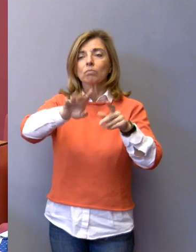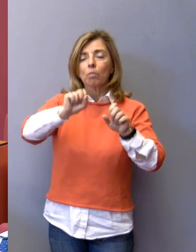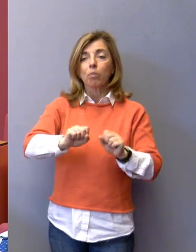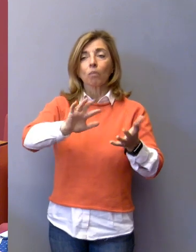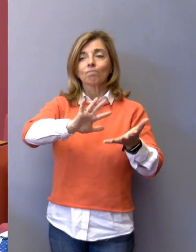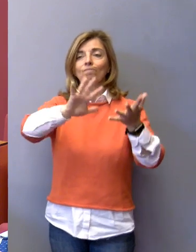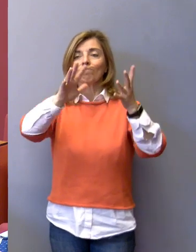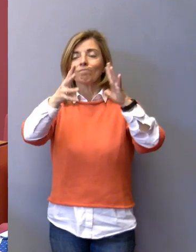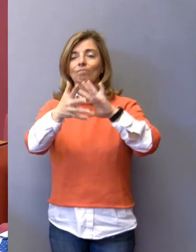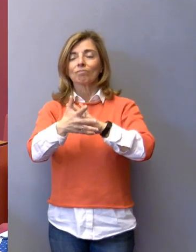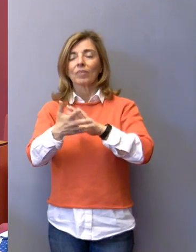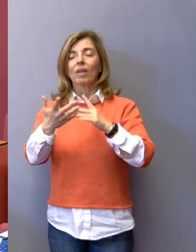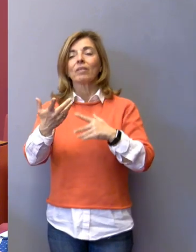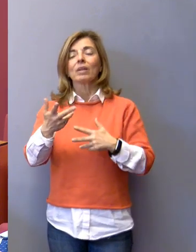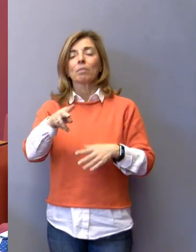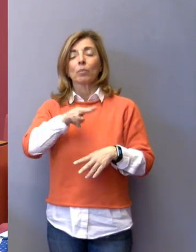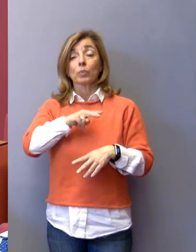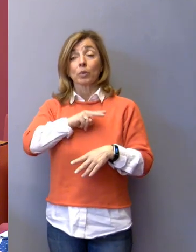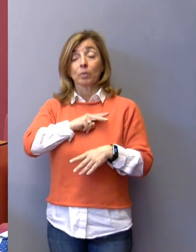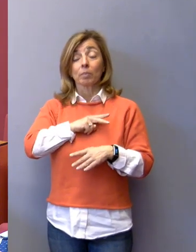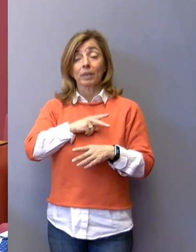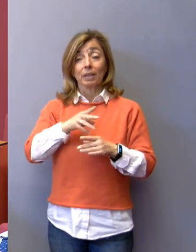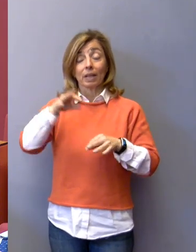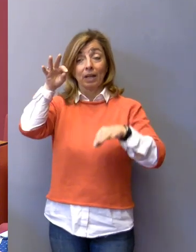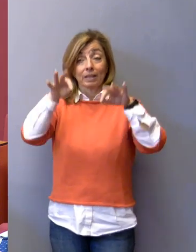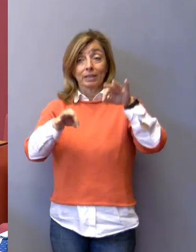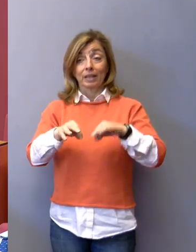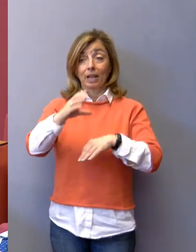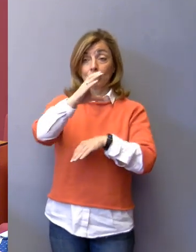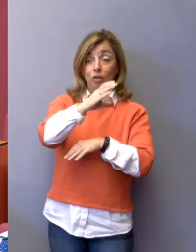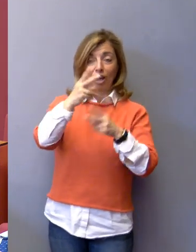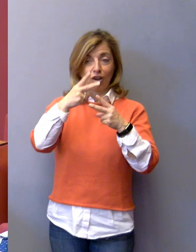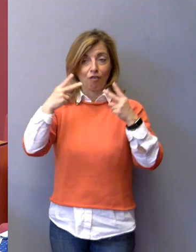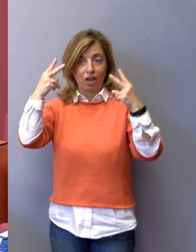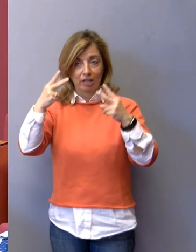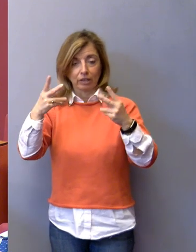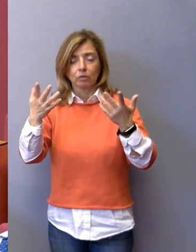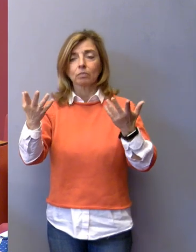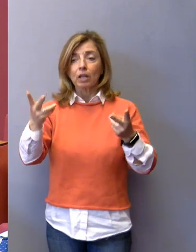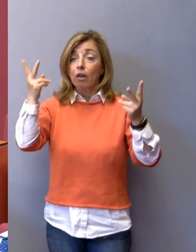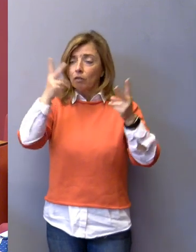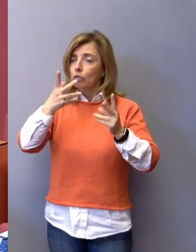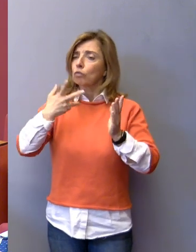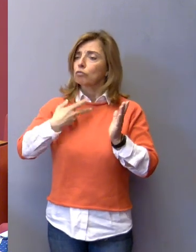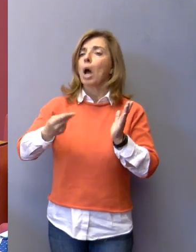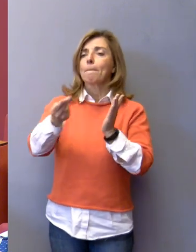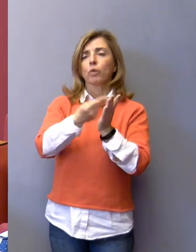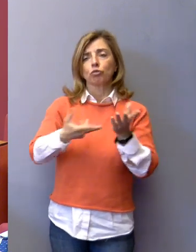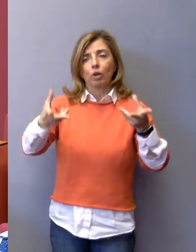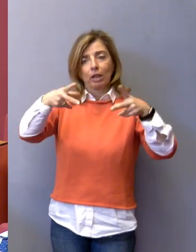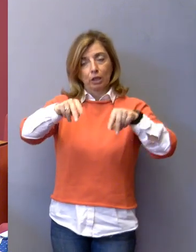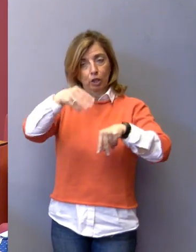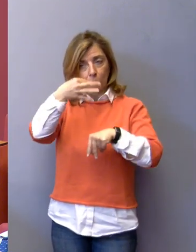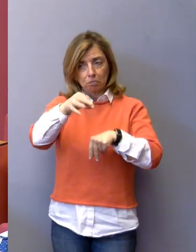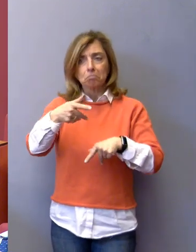del Carlo Felice ricordavo la villa superiore ma ci sono dei progetti di riqualificazione di cui si sente parlare